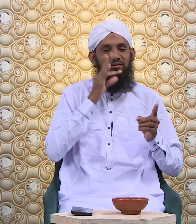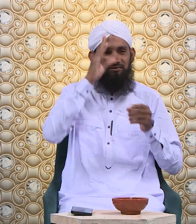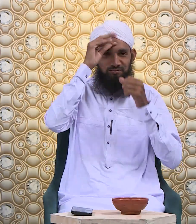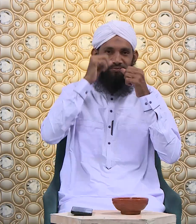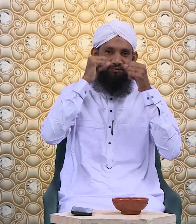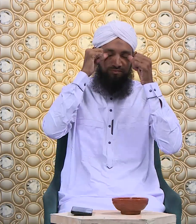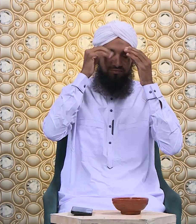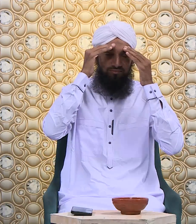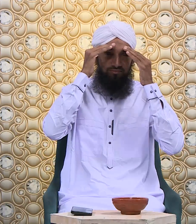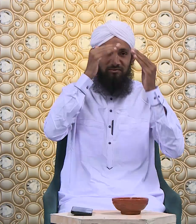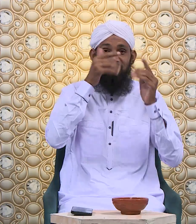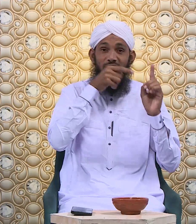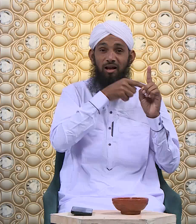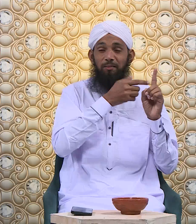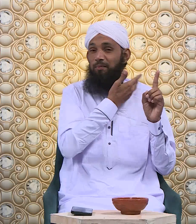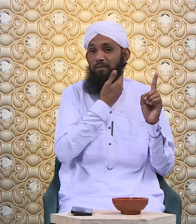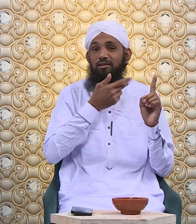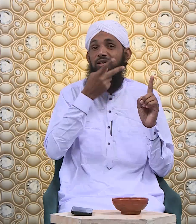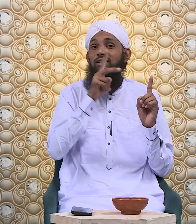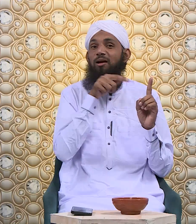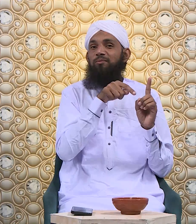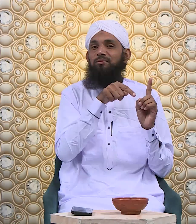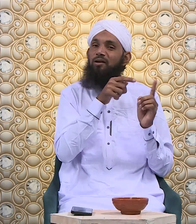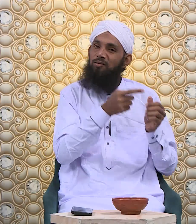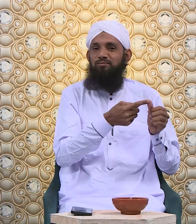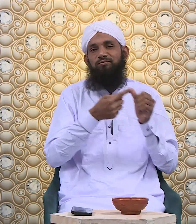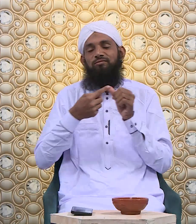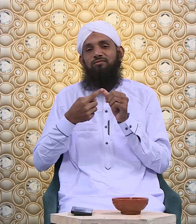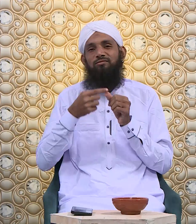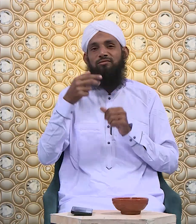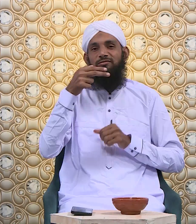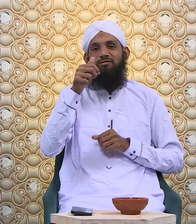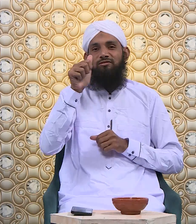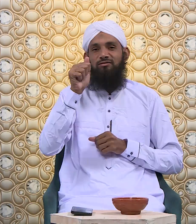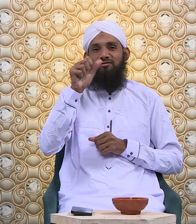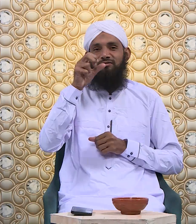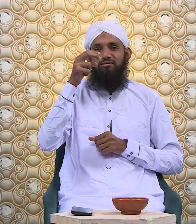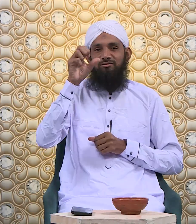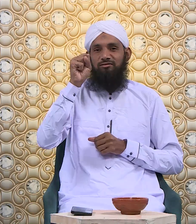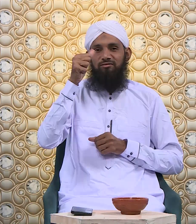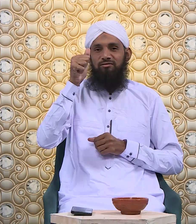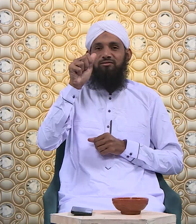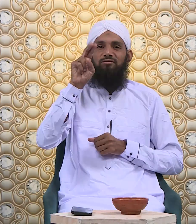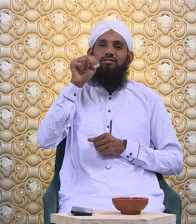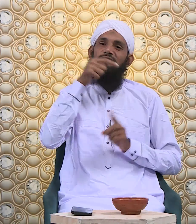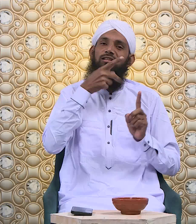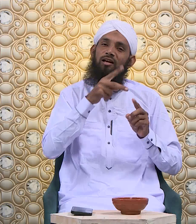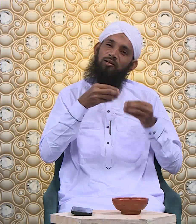اللہ علیہ وآلہ وسلم نے ان کا نام حسن رکھا آپ رضی اللہ عنہ کے چھوٹے بھائی سید الشہدہ